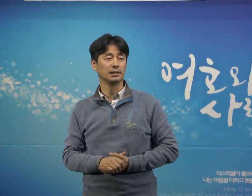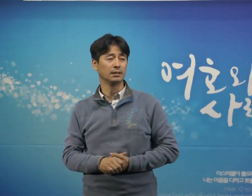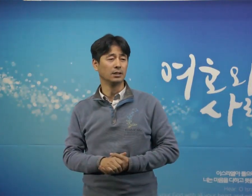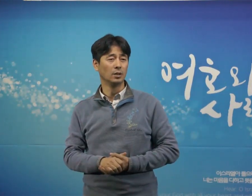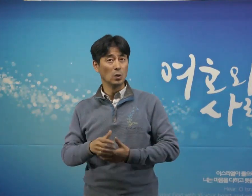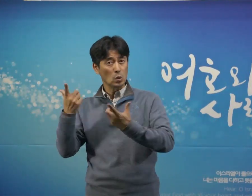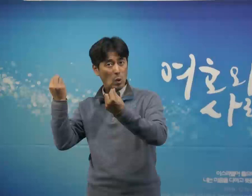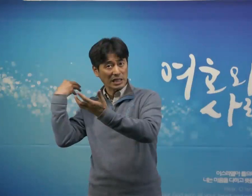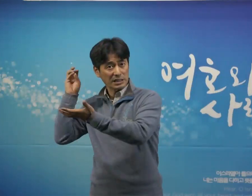다른,